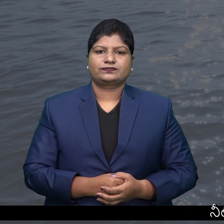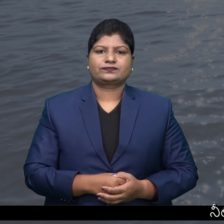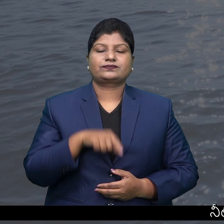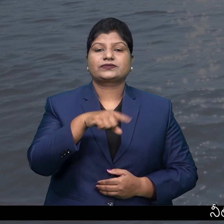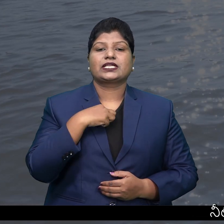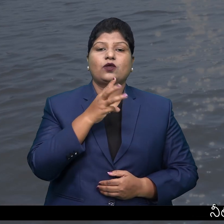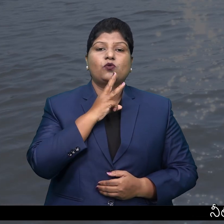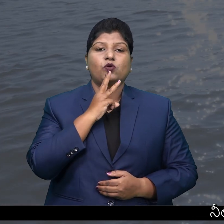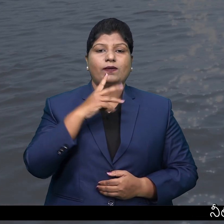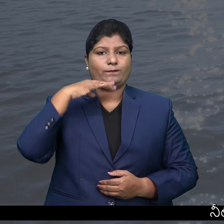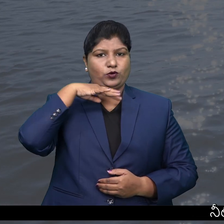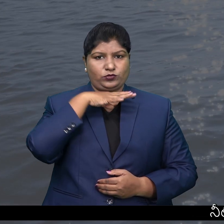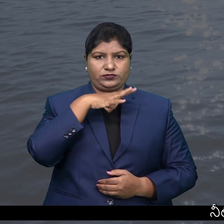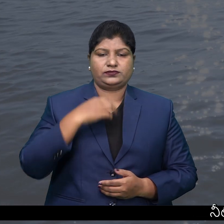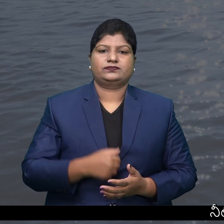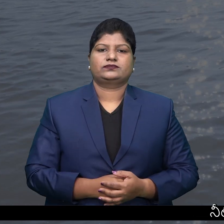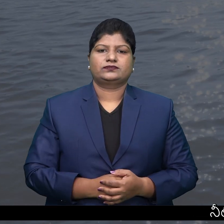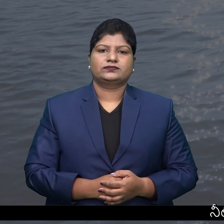నీటి కాలుష్యం.